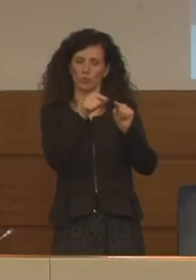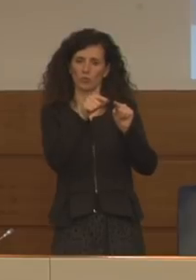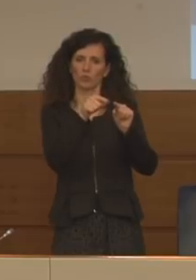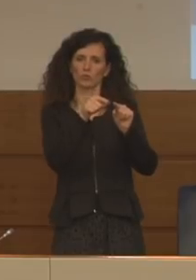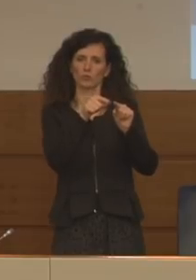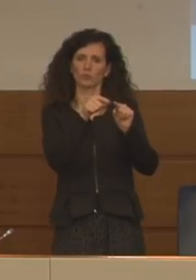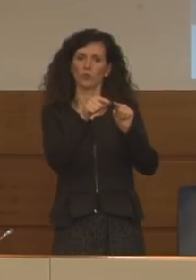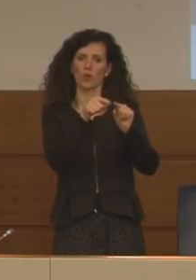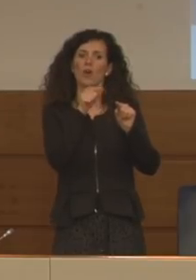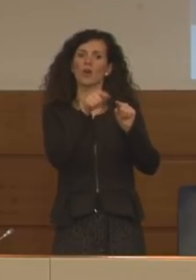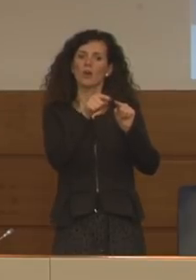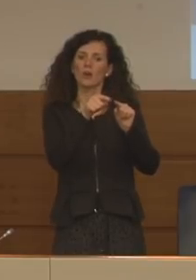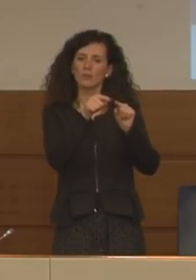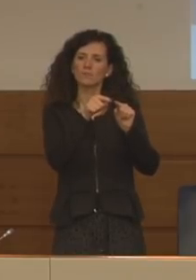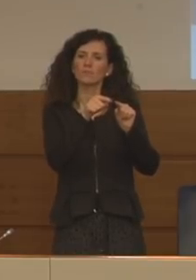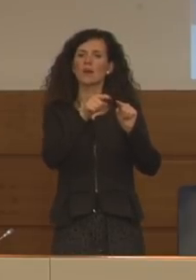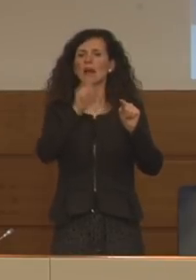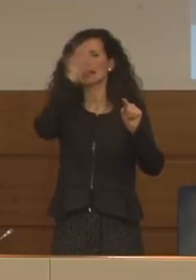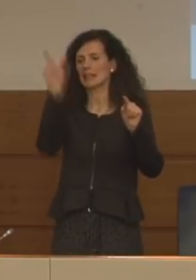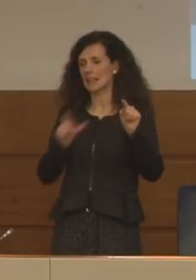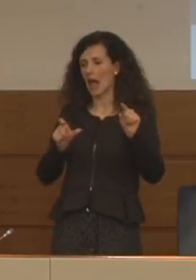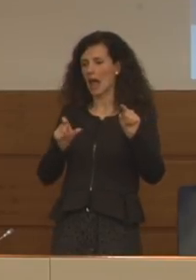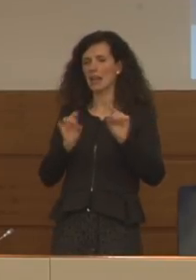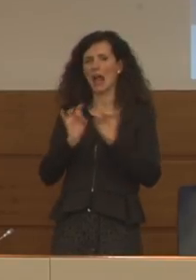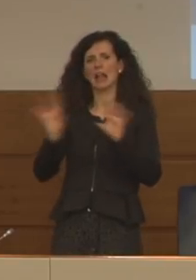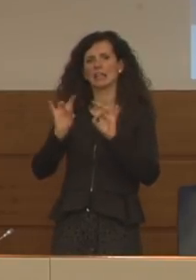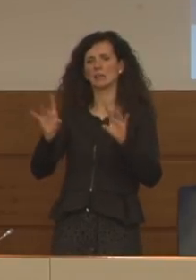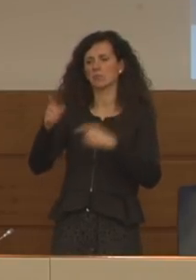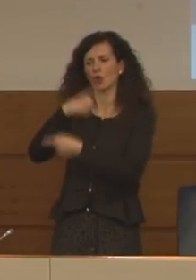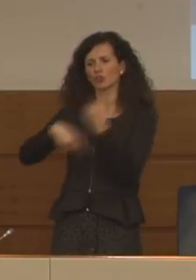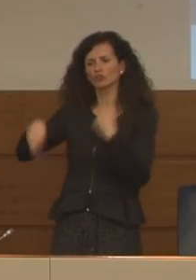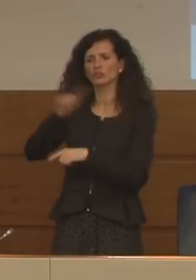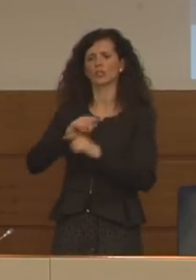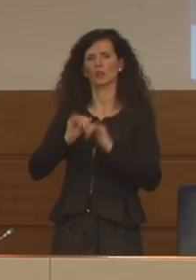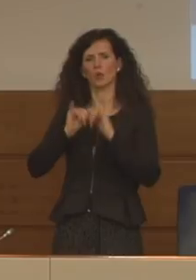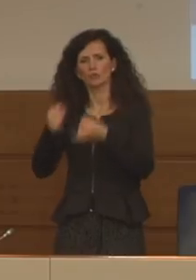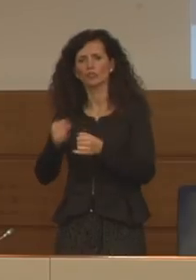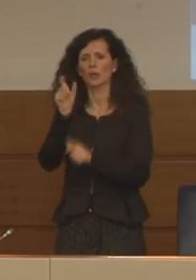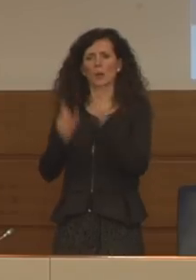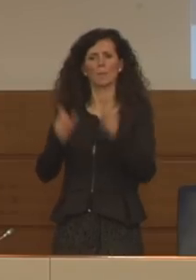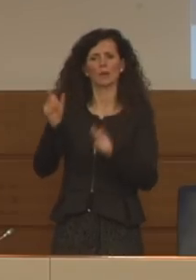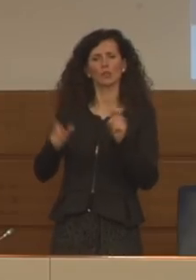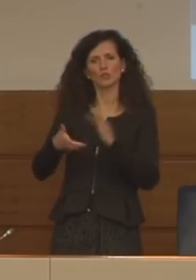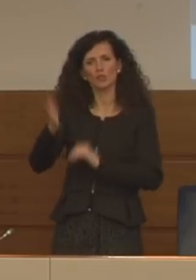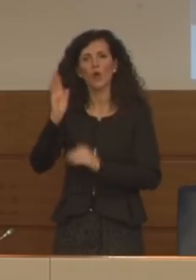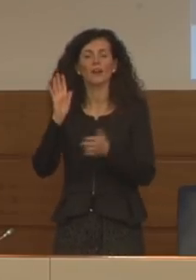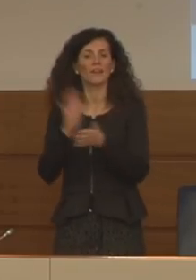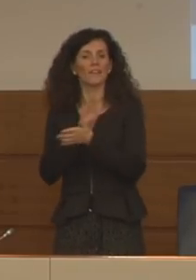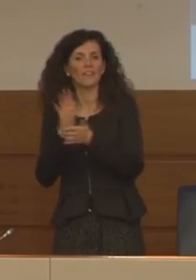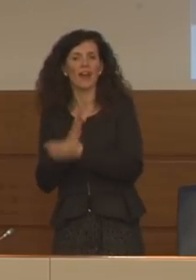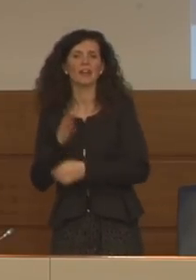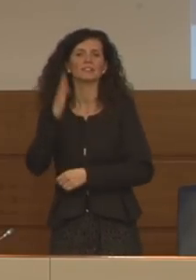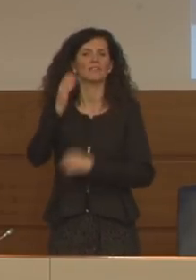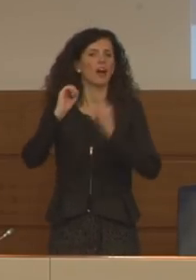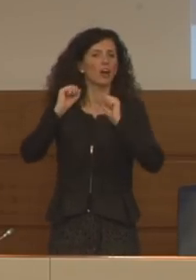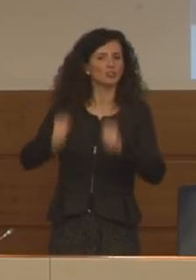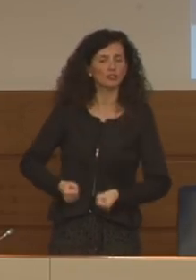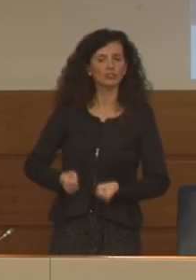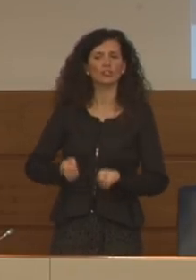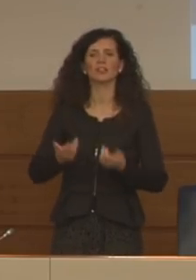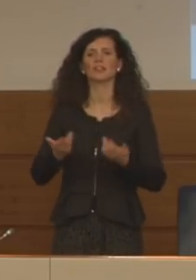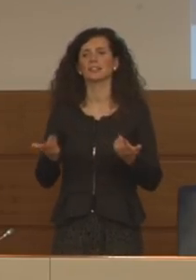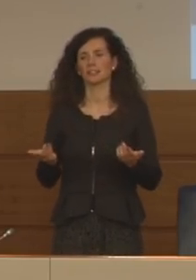soggetta alla libera circolazione quindi la gente si muoveva si facevano feste si andava a sciare